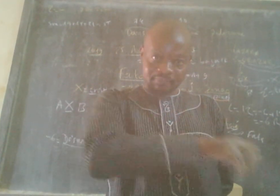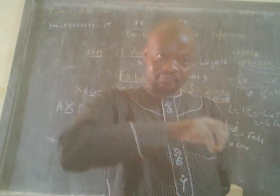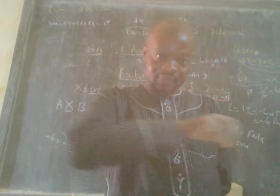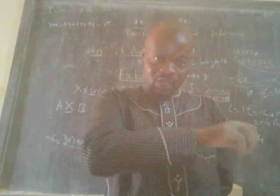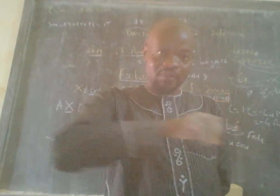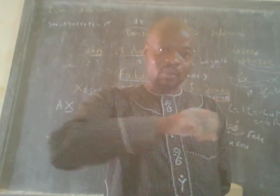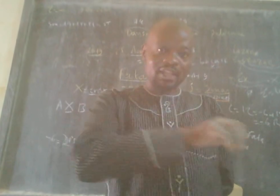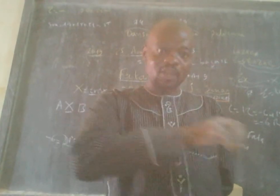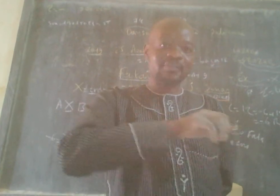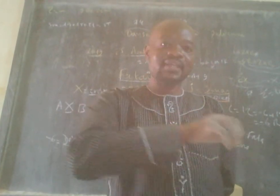D'enlever quoi? D'enlever